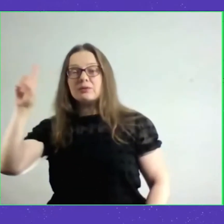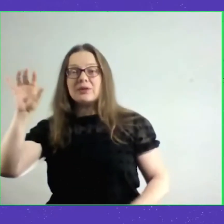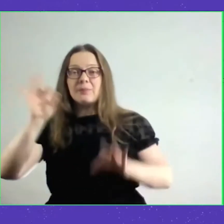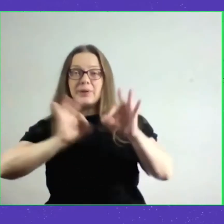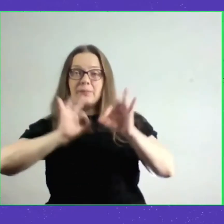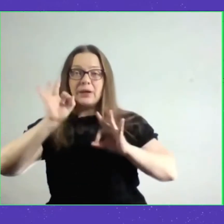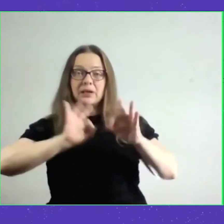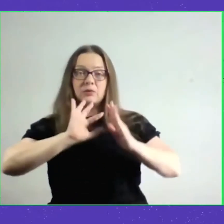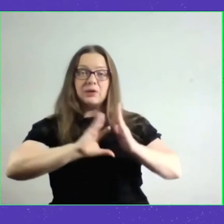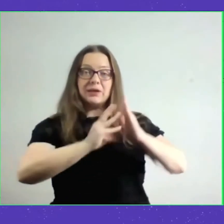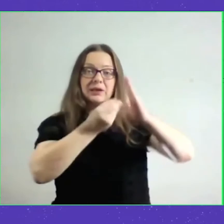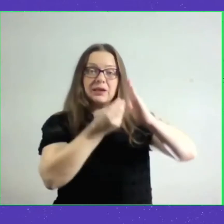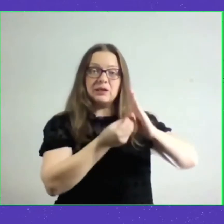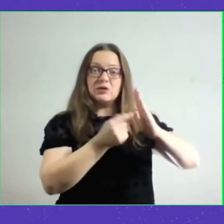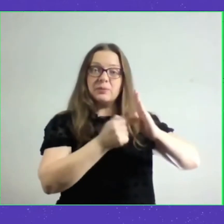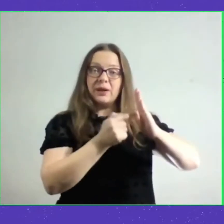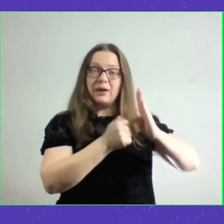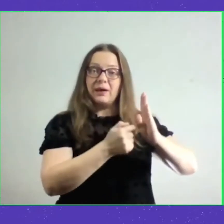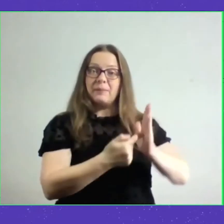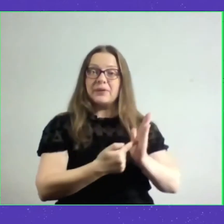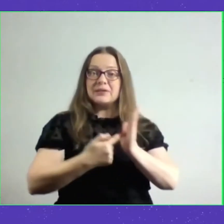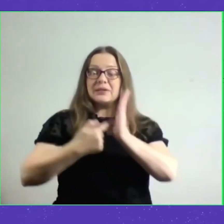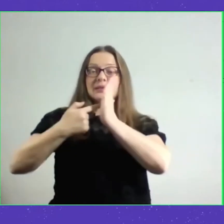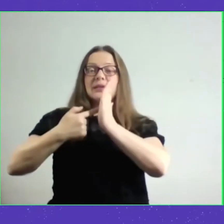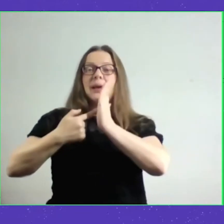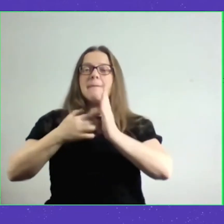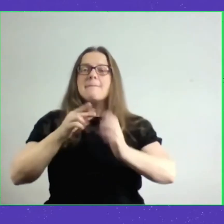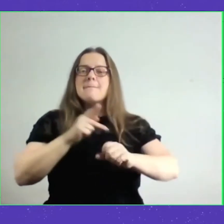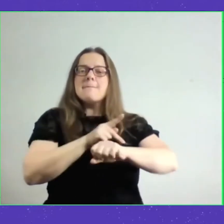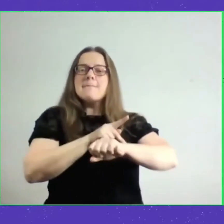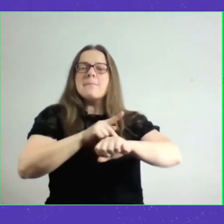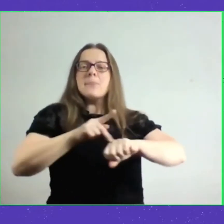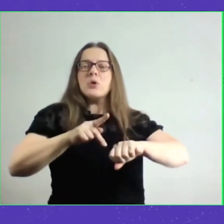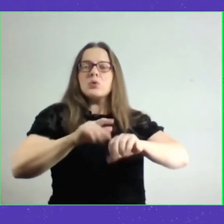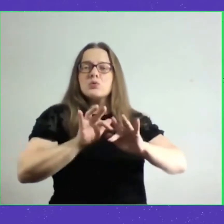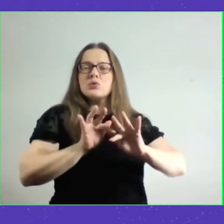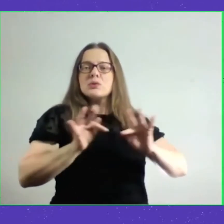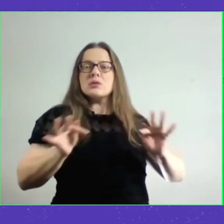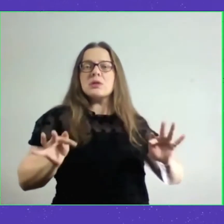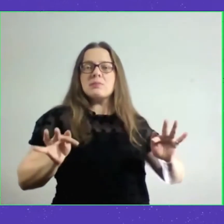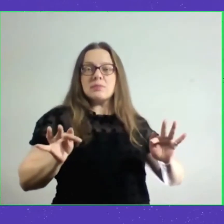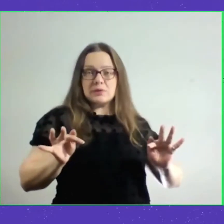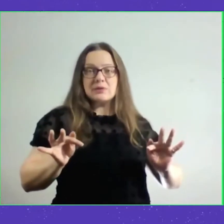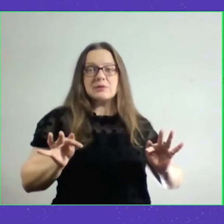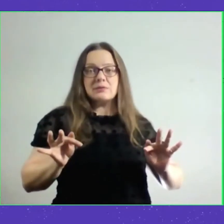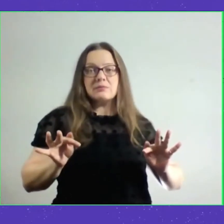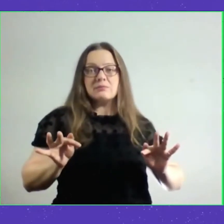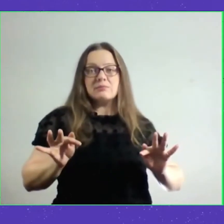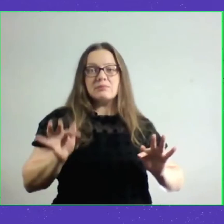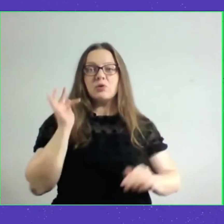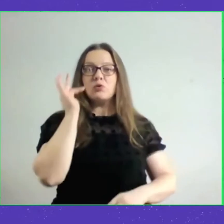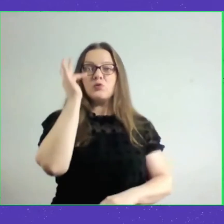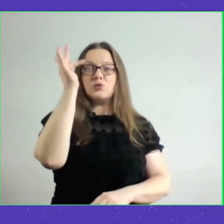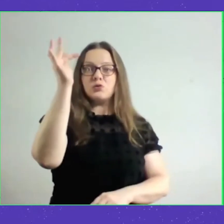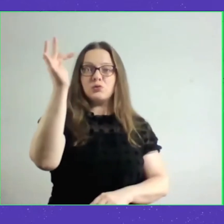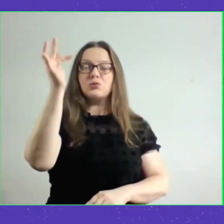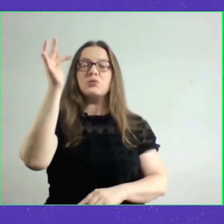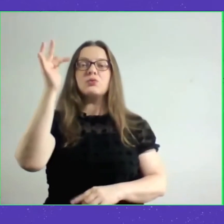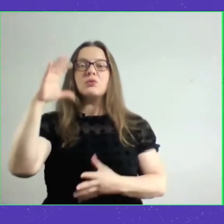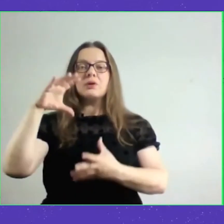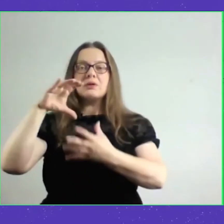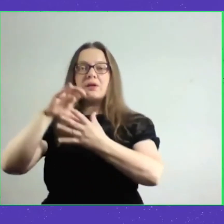vocês. Esse é o preço que nós precisamos pagar, né, o tempo todo, abrindo mão de nós mesmos